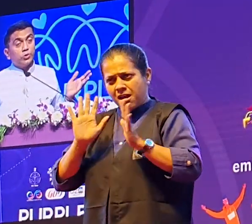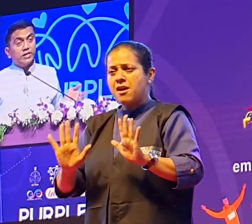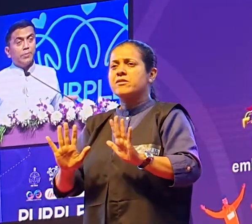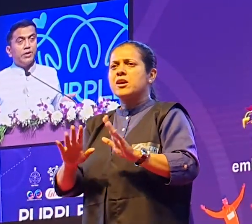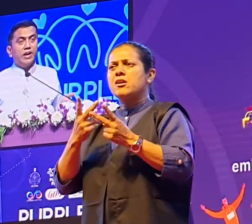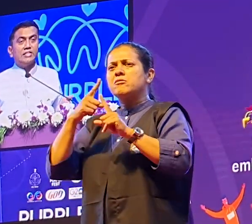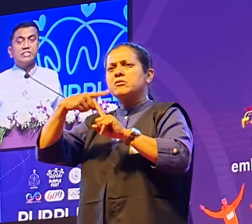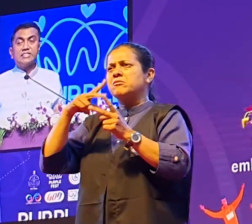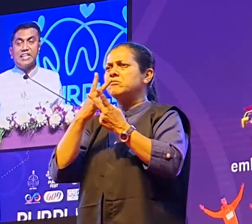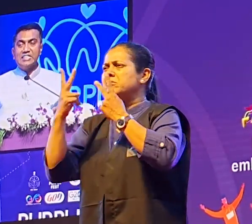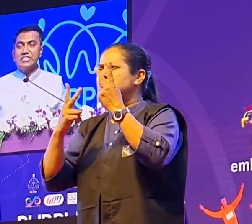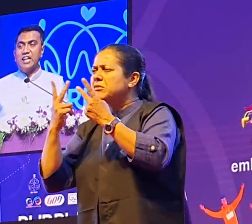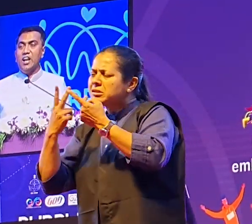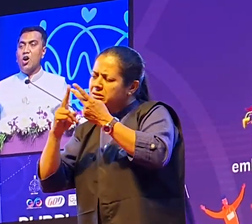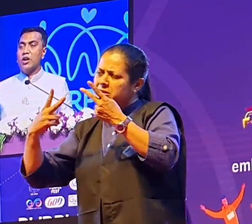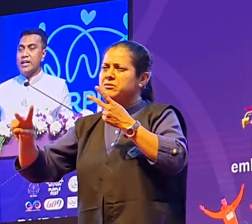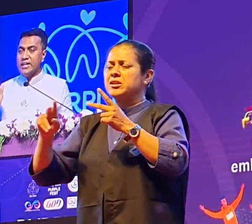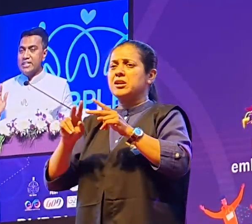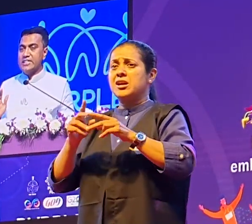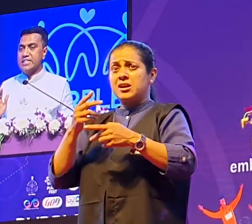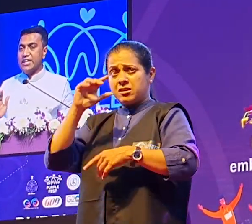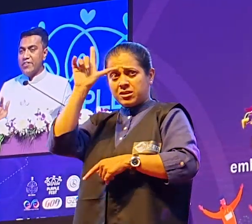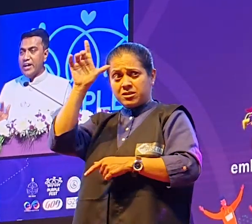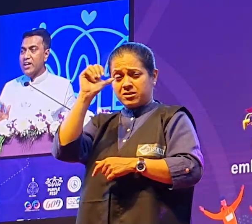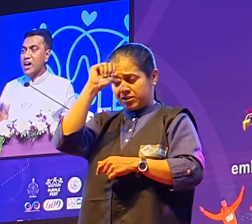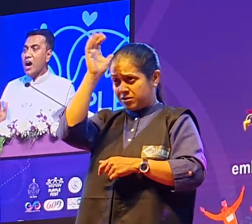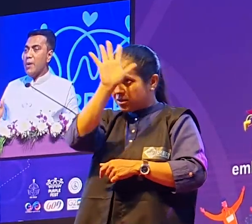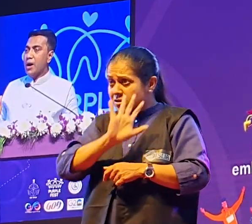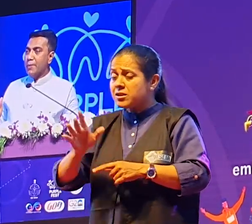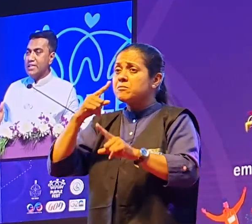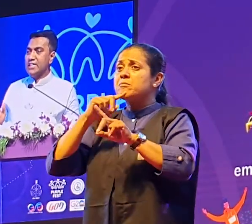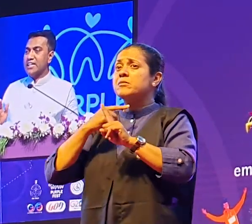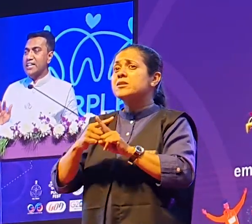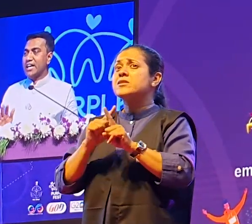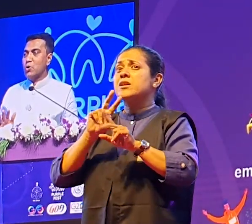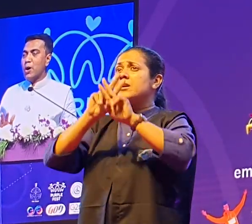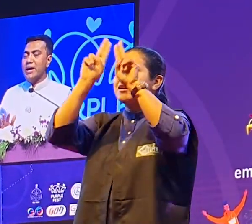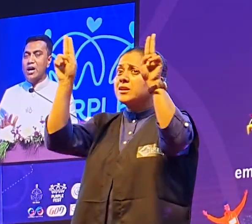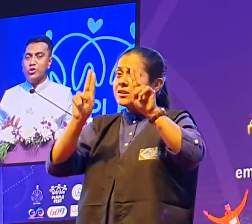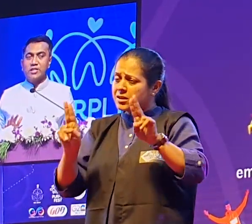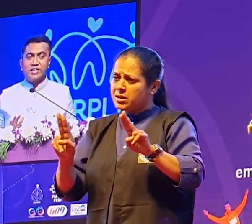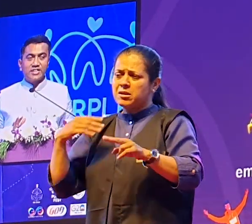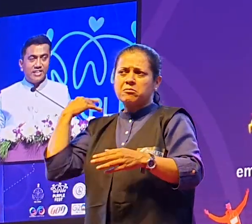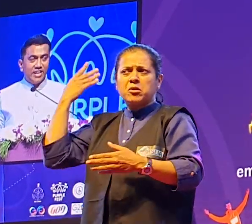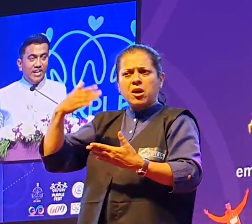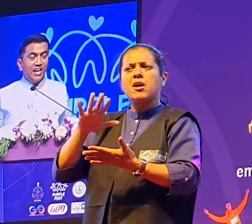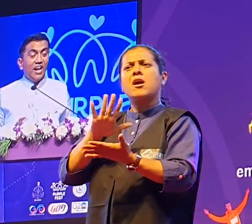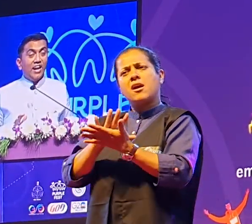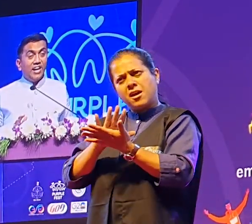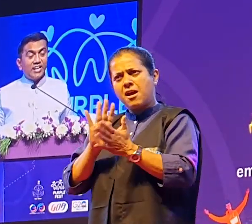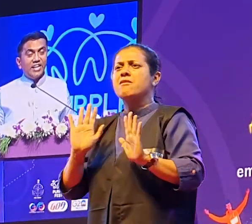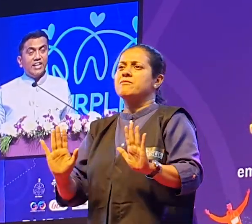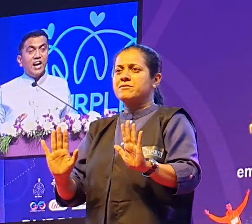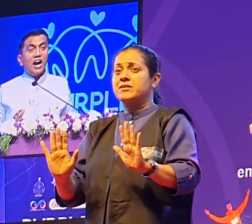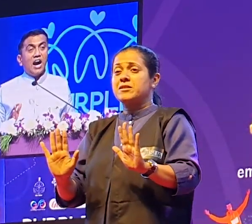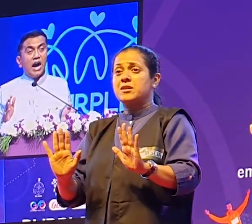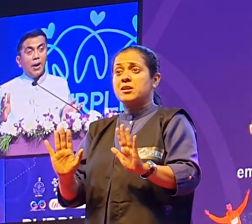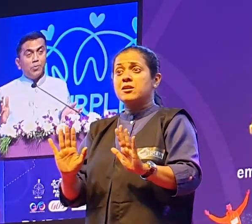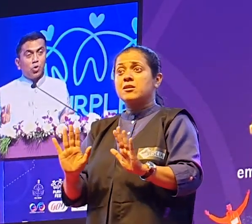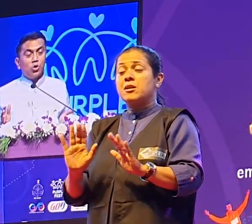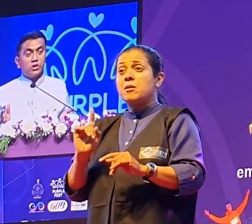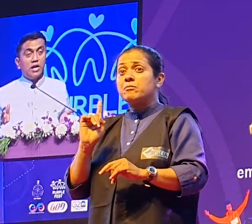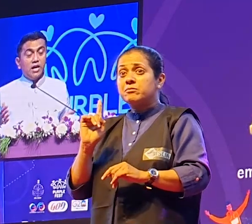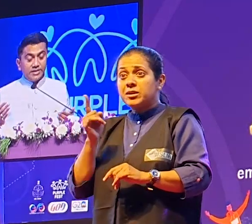डिफरेंट टूरिज्म इवेंट्स, नेशनल और इंटरनेशनल इवेंट हम हमेशा के लिए गोवा में आयोजन करते थे. लेकिन